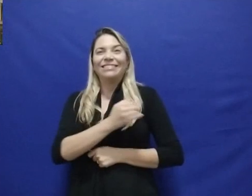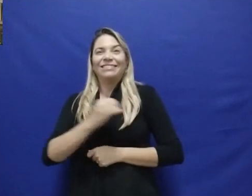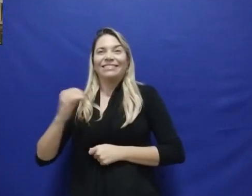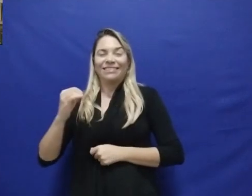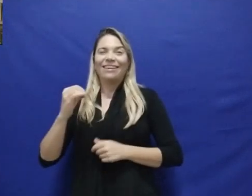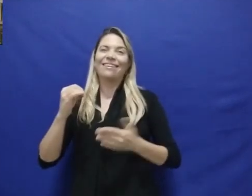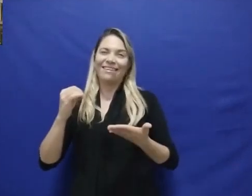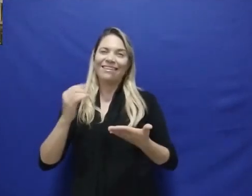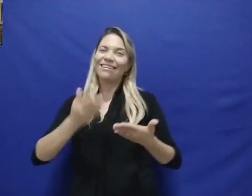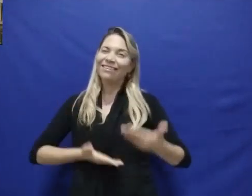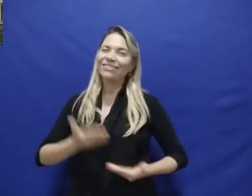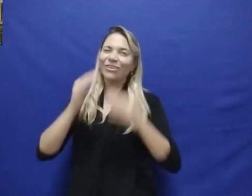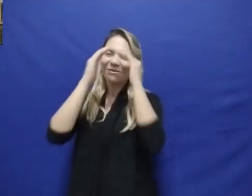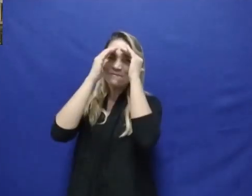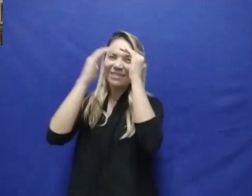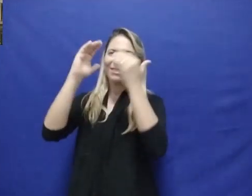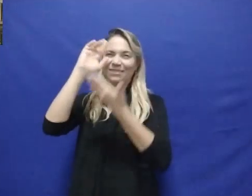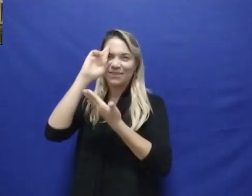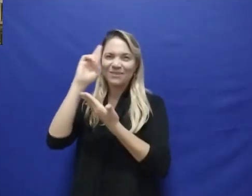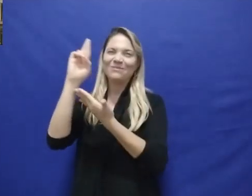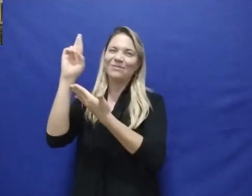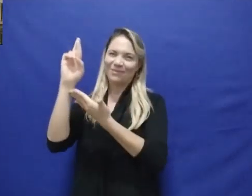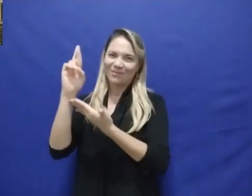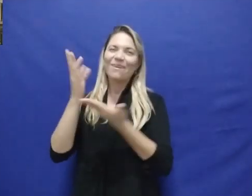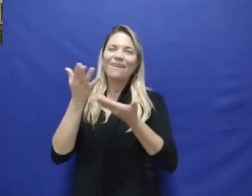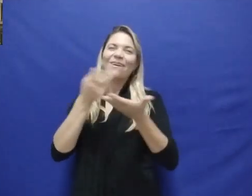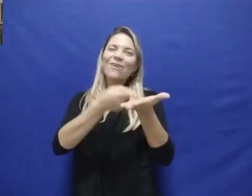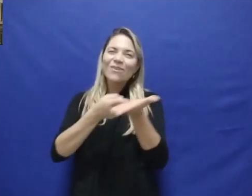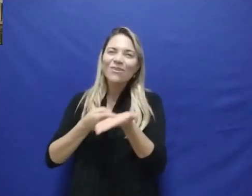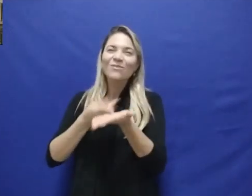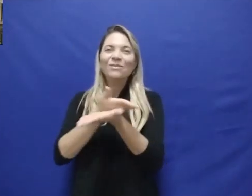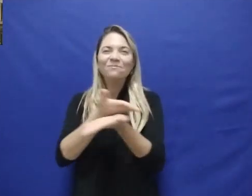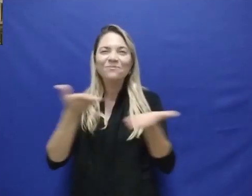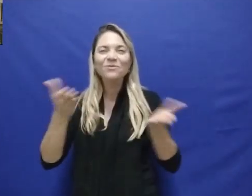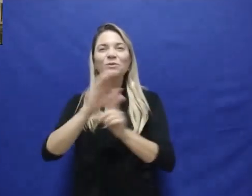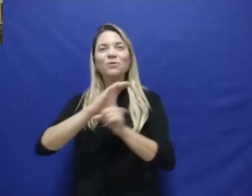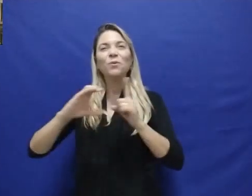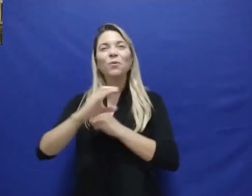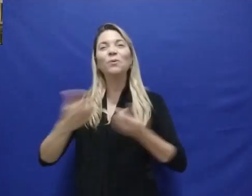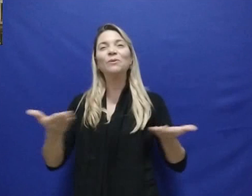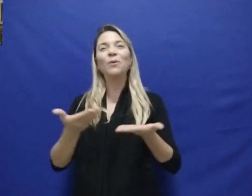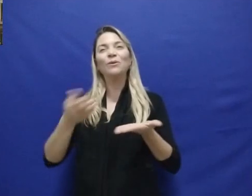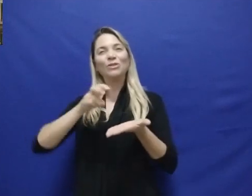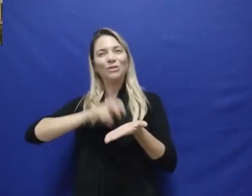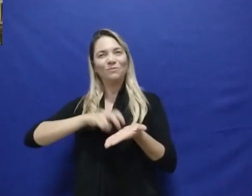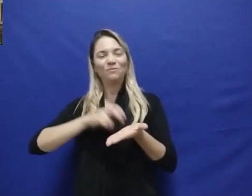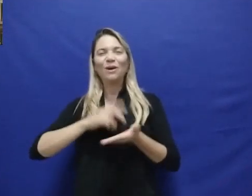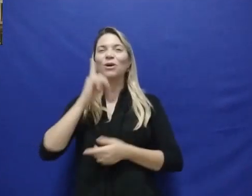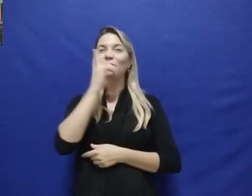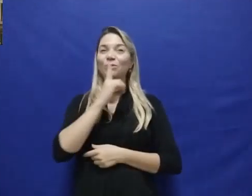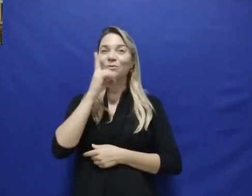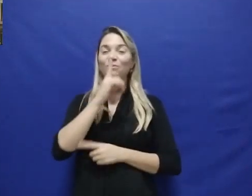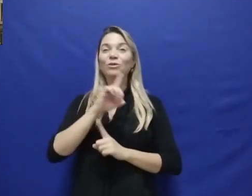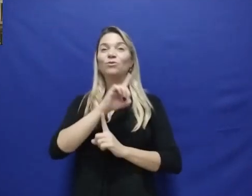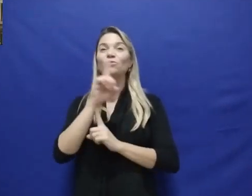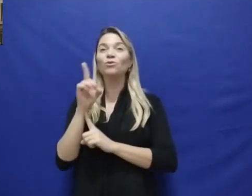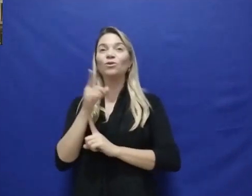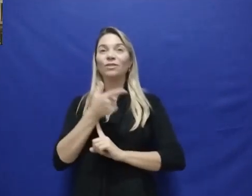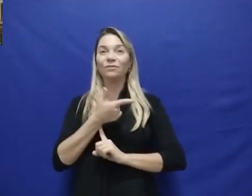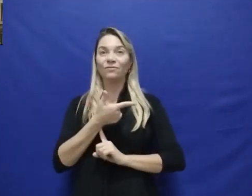Eterno, convida você para o culto ao Senhor nesta manhã de domingo, dia 26 de abril